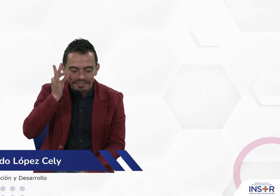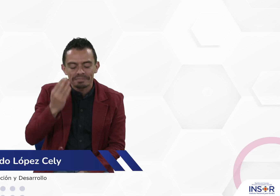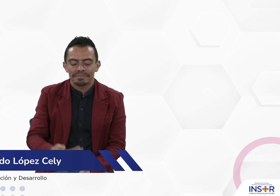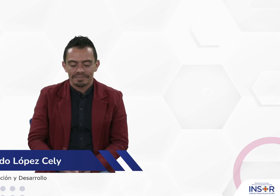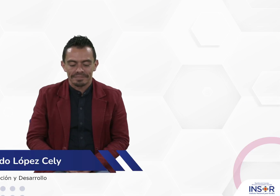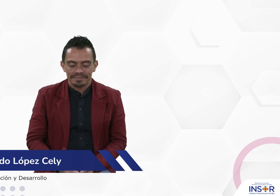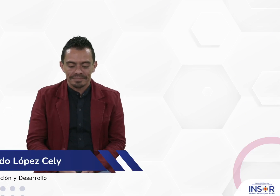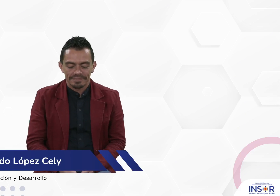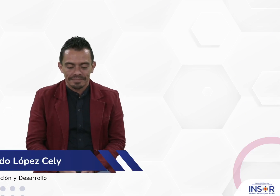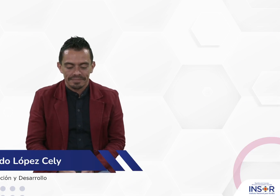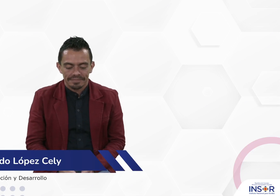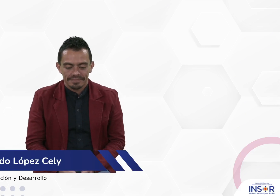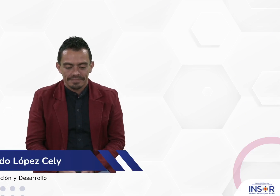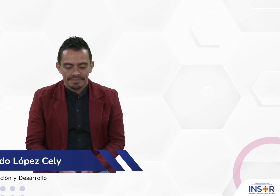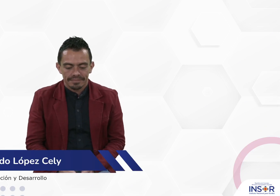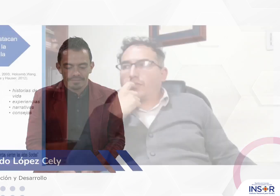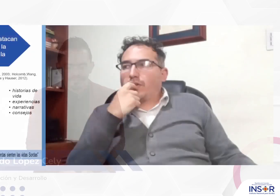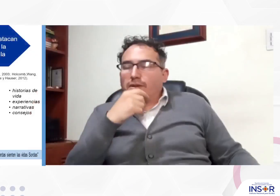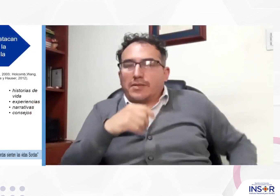en general.